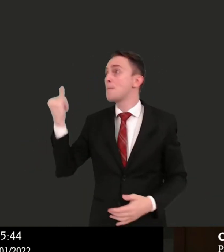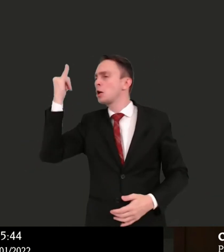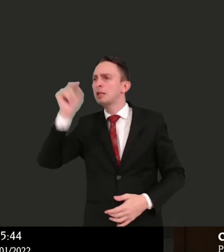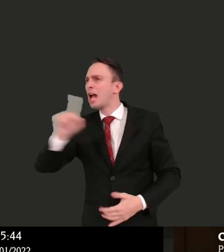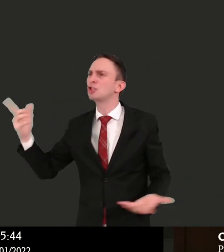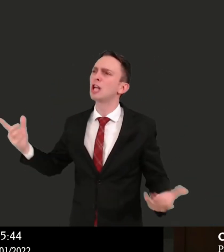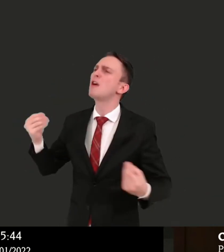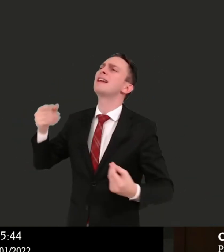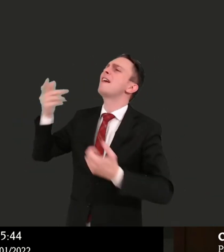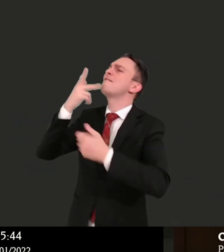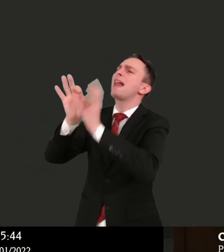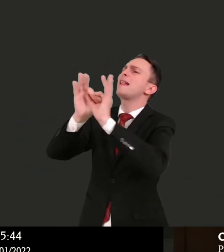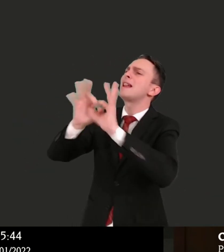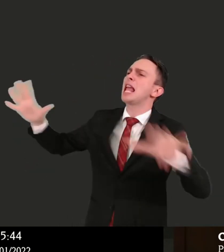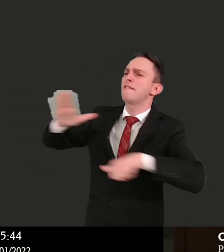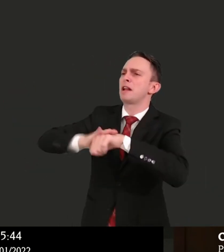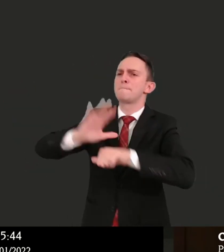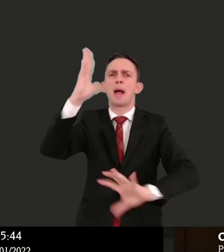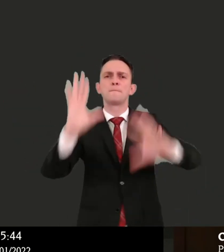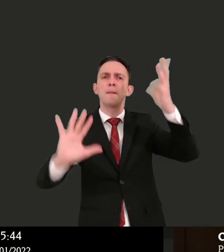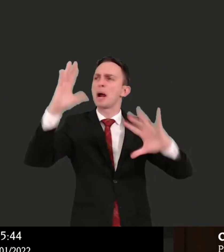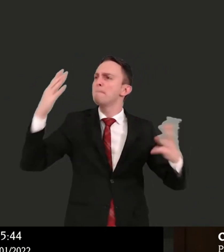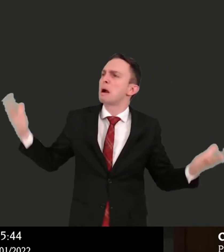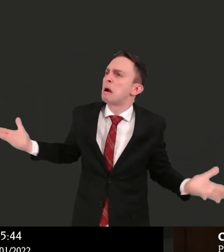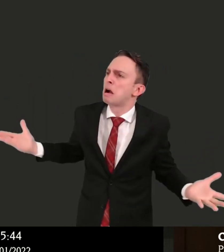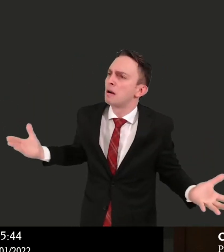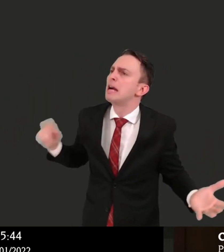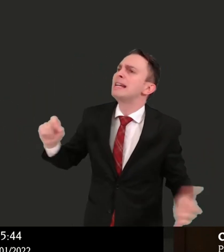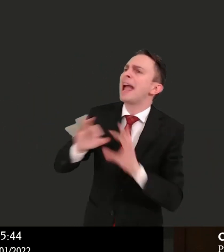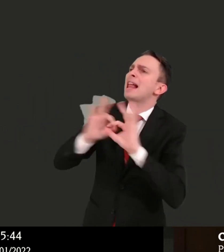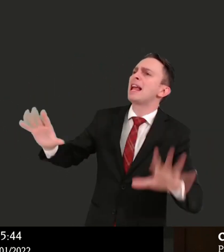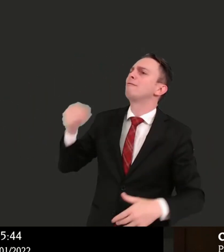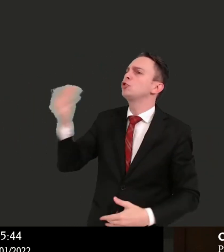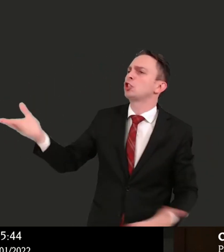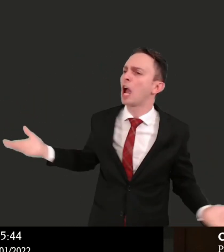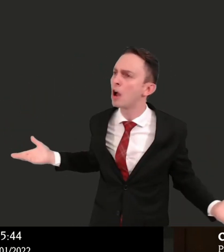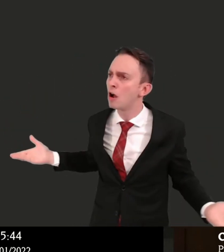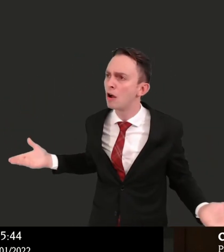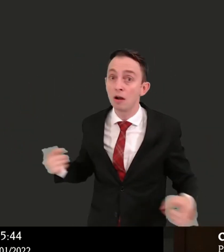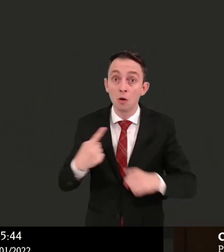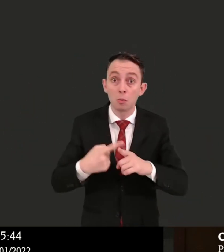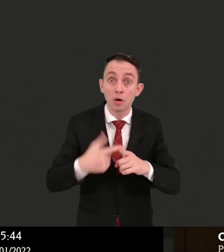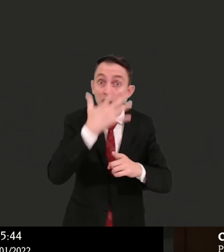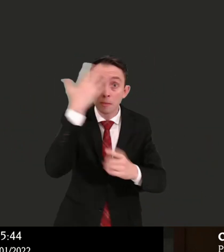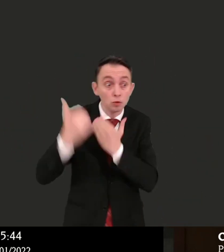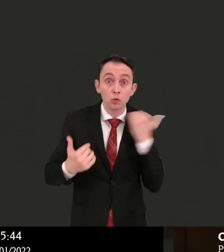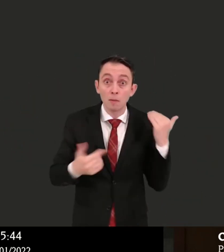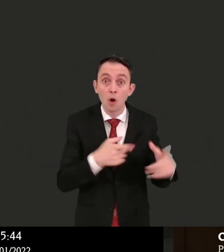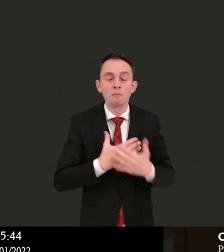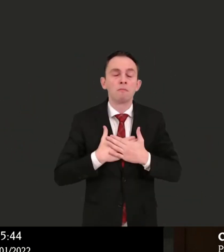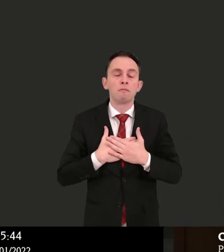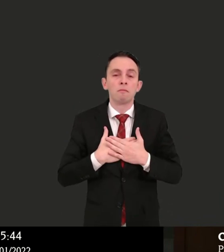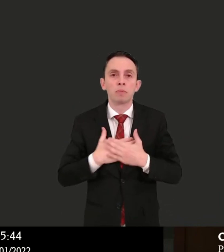Quem é que te dá autoridade para fazer essas coisas? E a autoridade era tamanha que ninguém podia negar, porque até o morto saía da